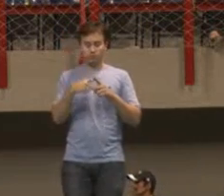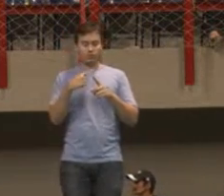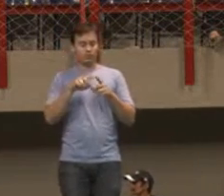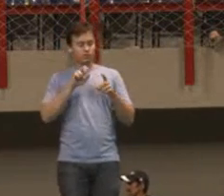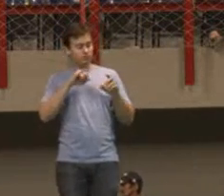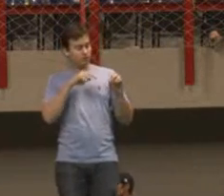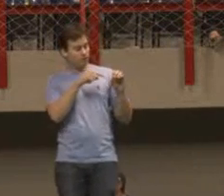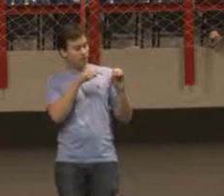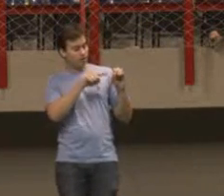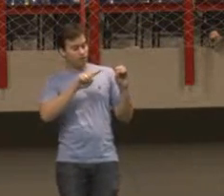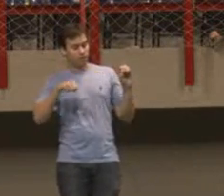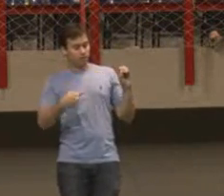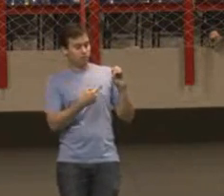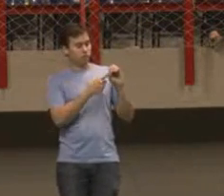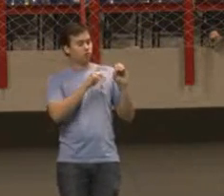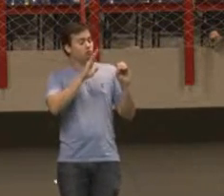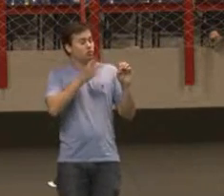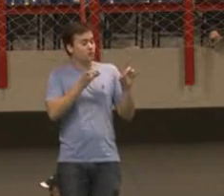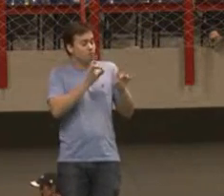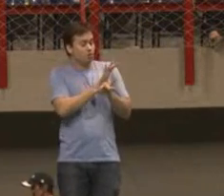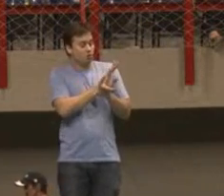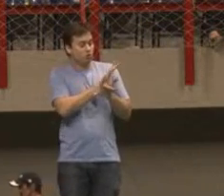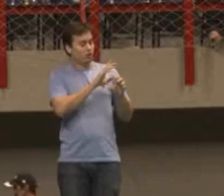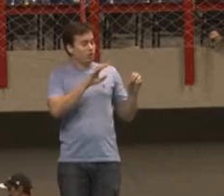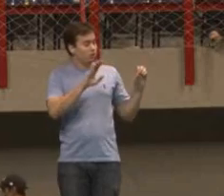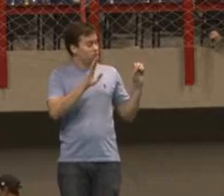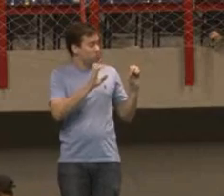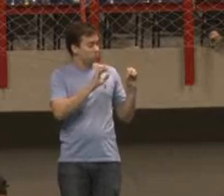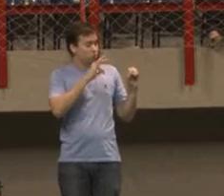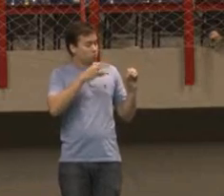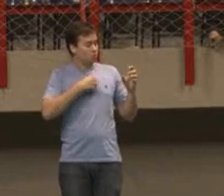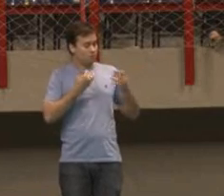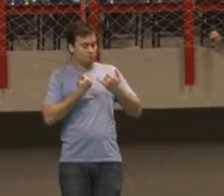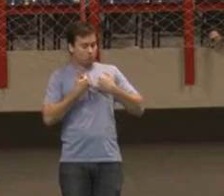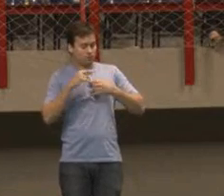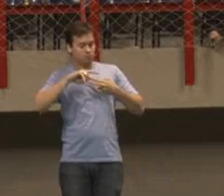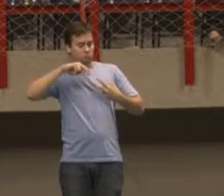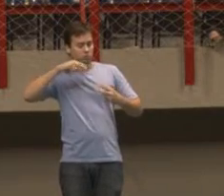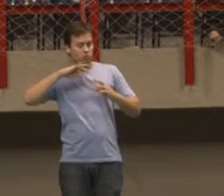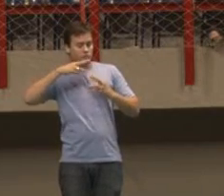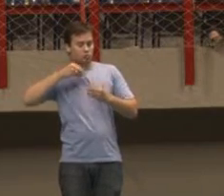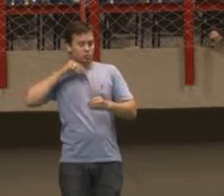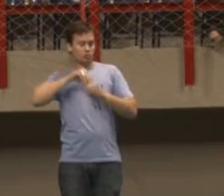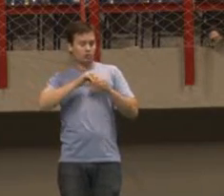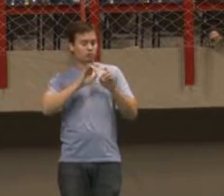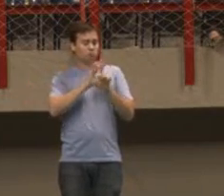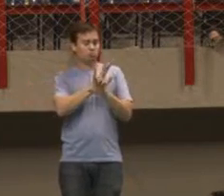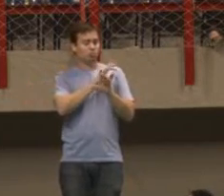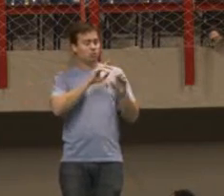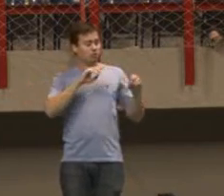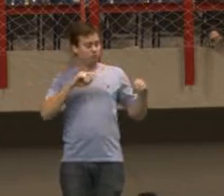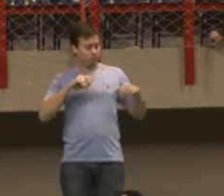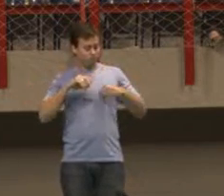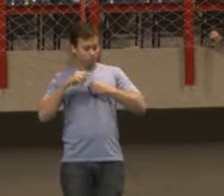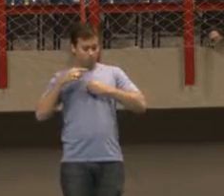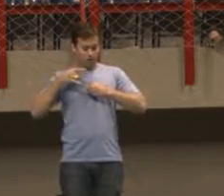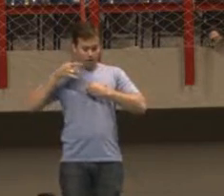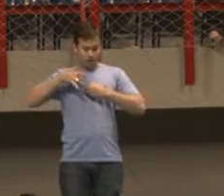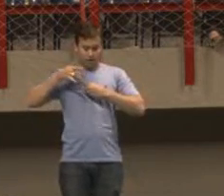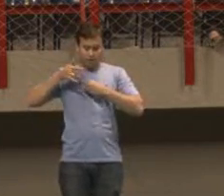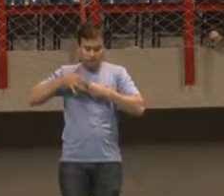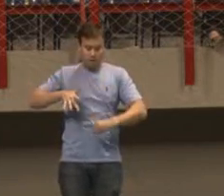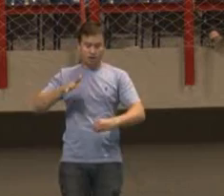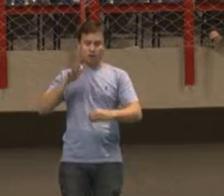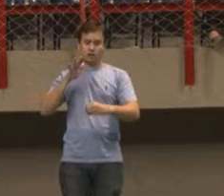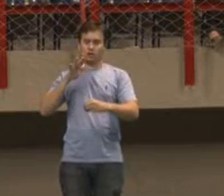esse ovozigoto, que esse futuro embriãozinho se prenda no útero, para algumas pessoas, para alguns estudiosos,